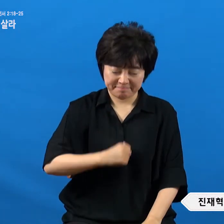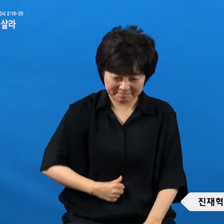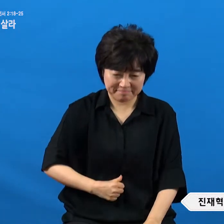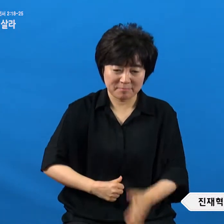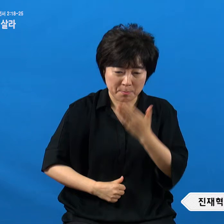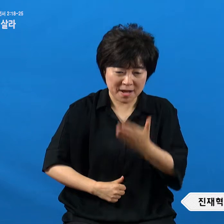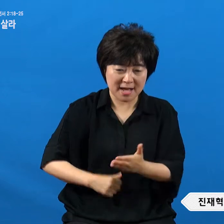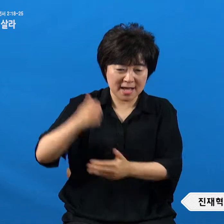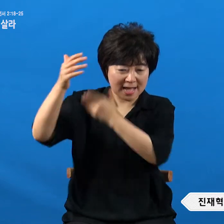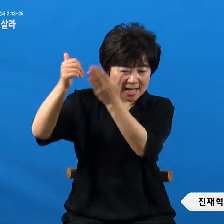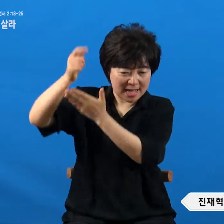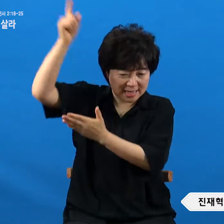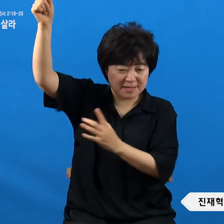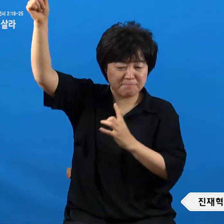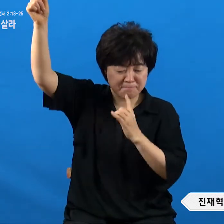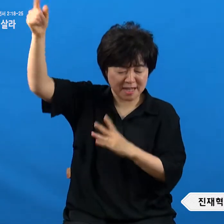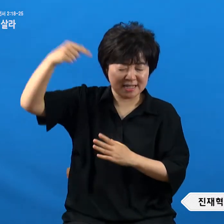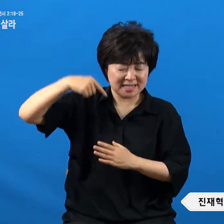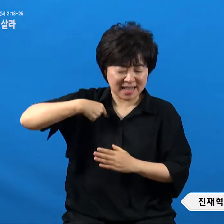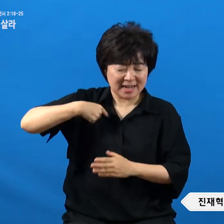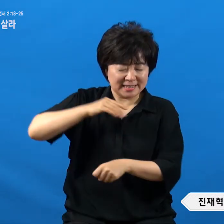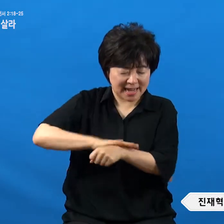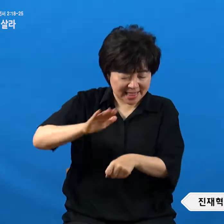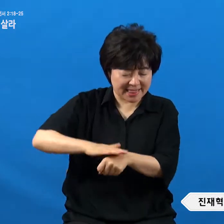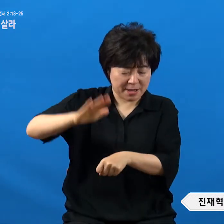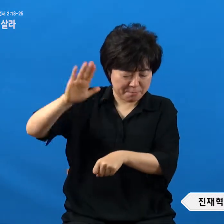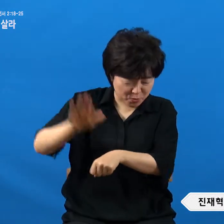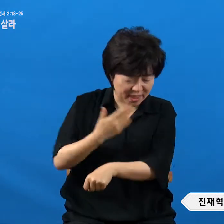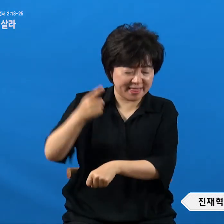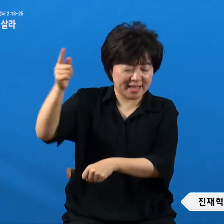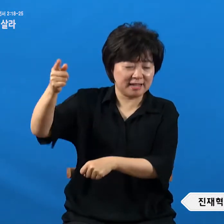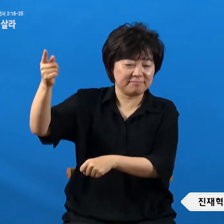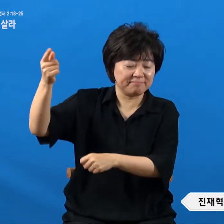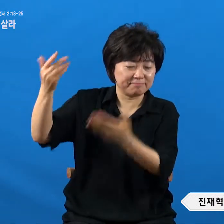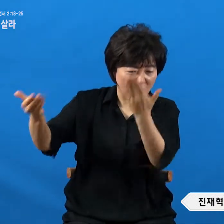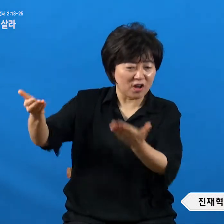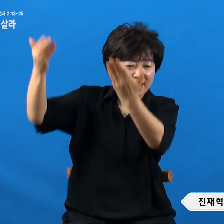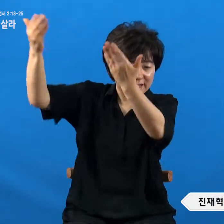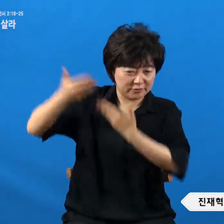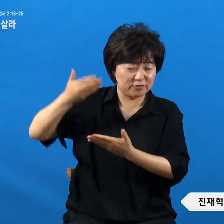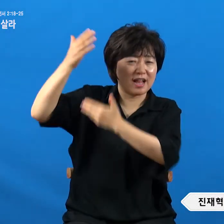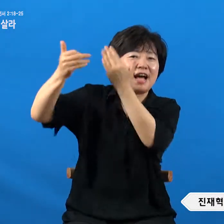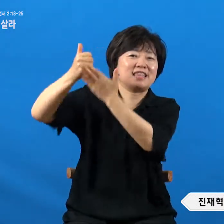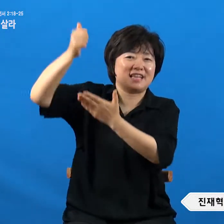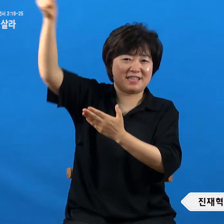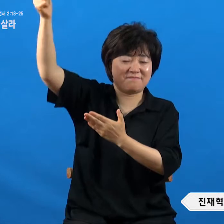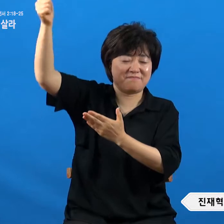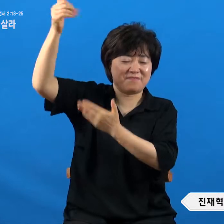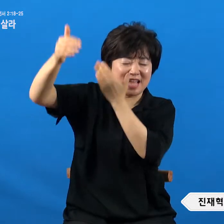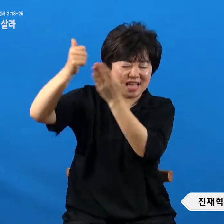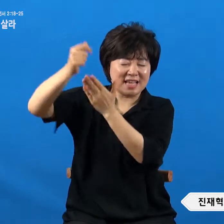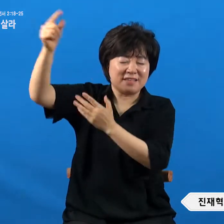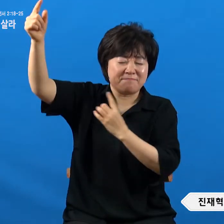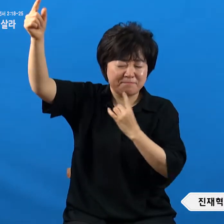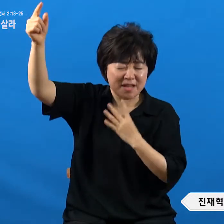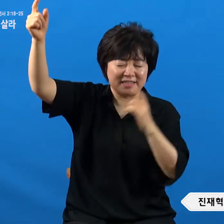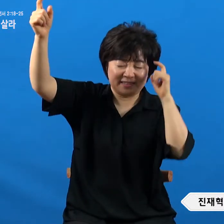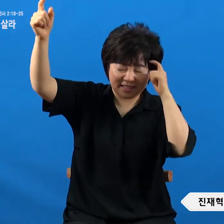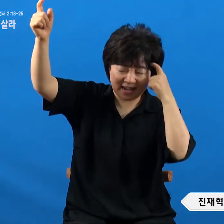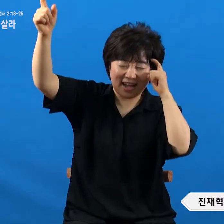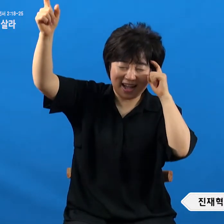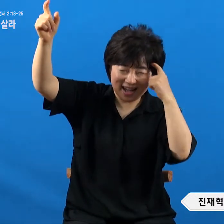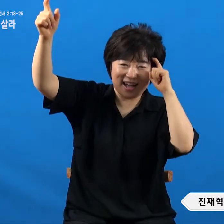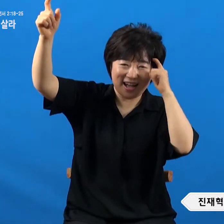말씀합니다. 그분이 우리의 판단자가 되십니다. 우리의 평가자가 되십니다. 그분께서 하나님 앞에